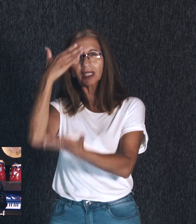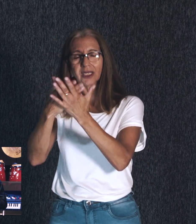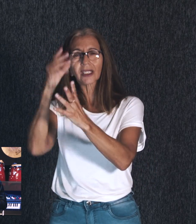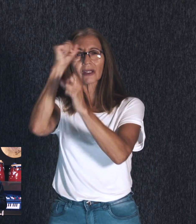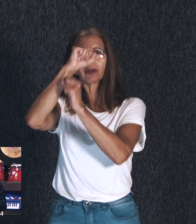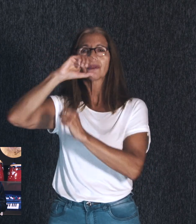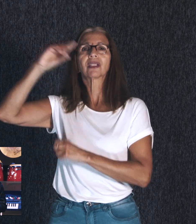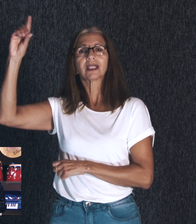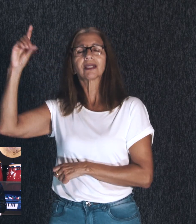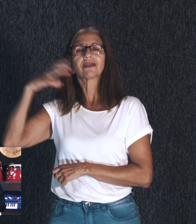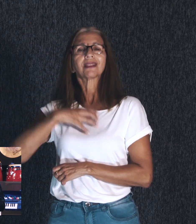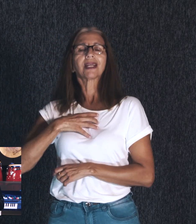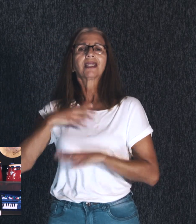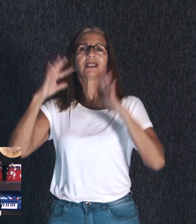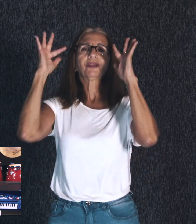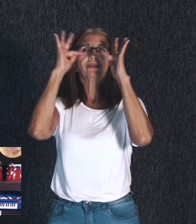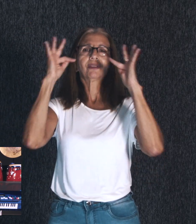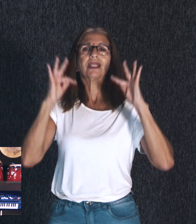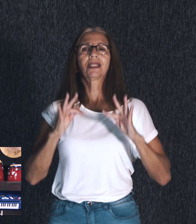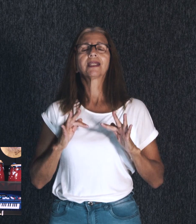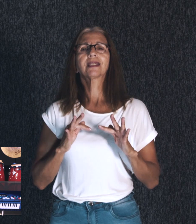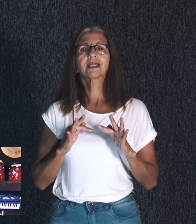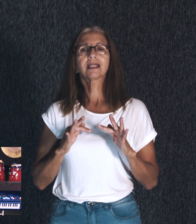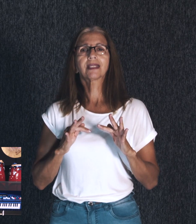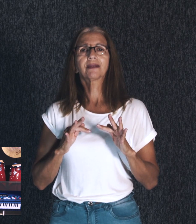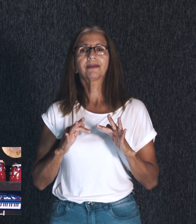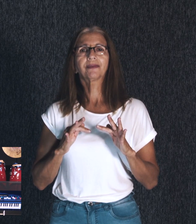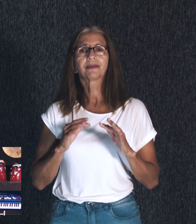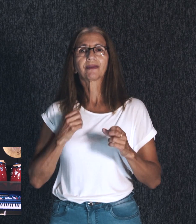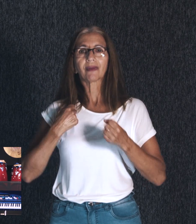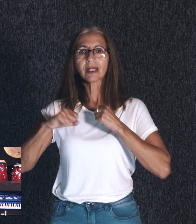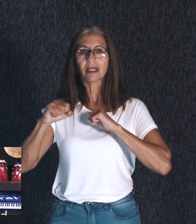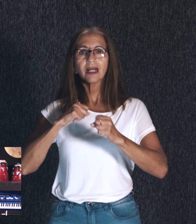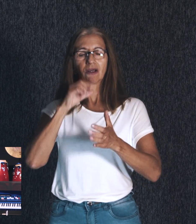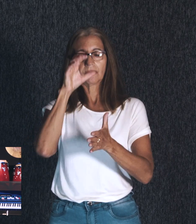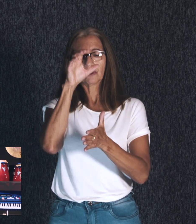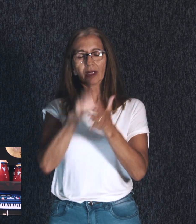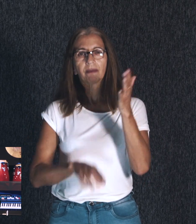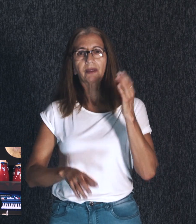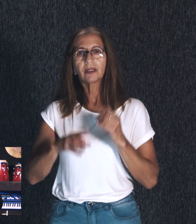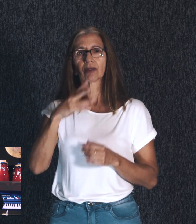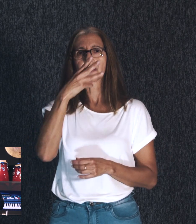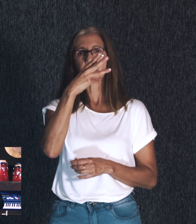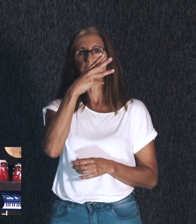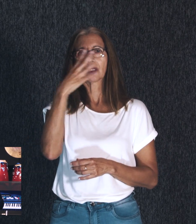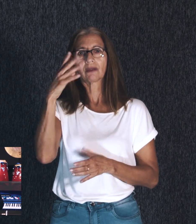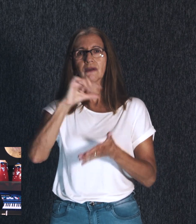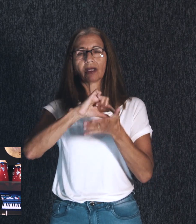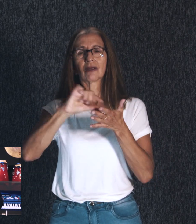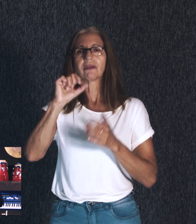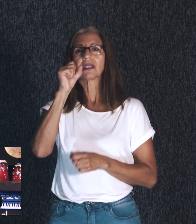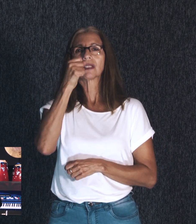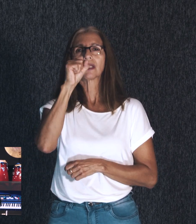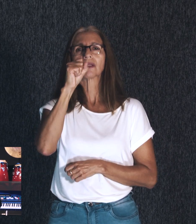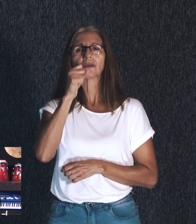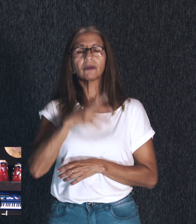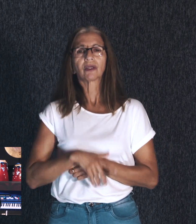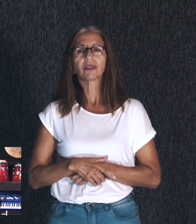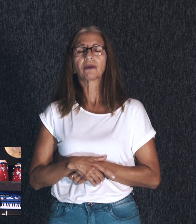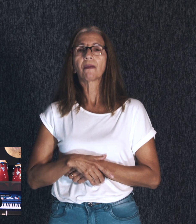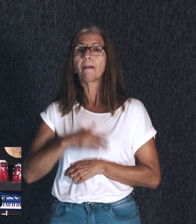dizia, ele disse, Salmo 34, versículo 8, provai provai e